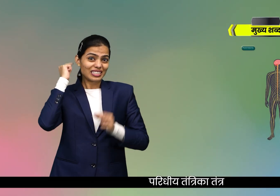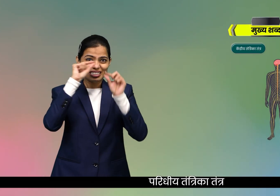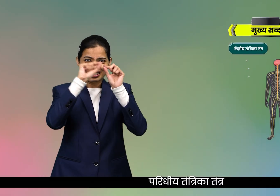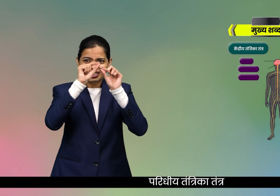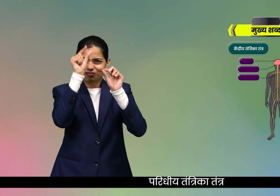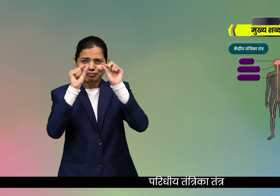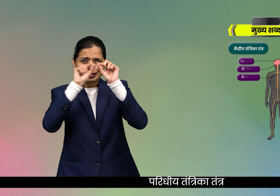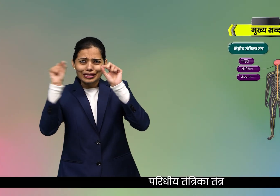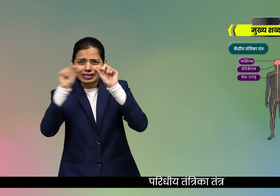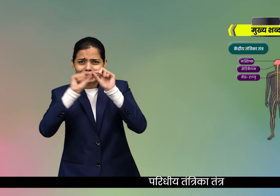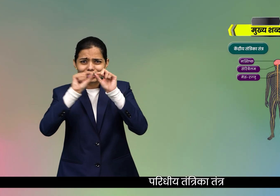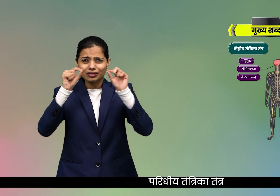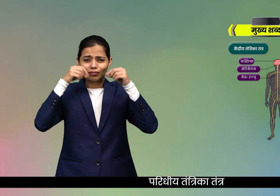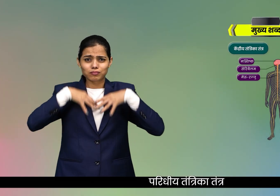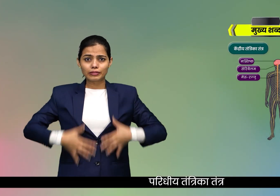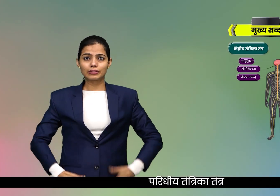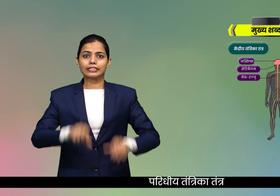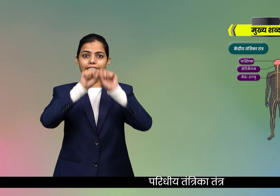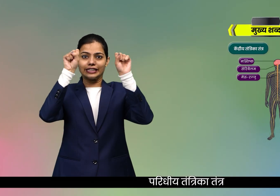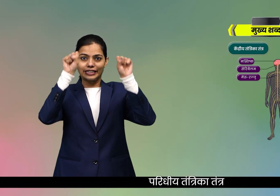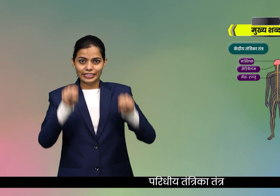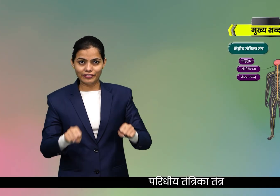परिधीय तंत्रिका तंत्र,